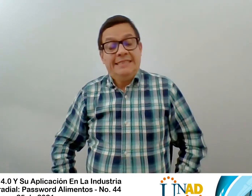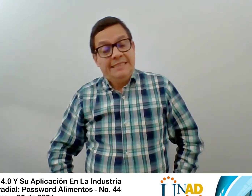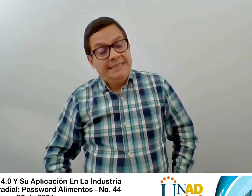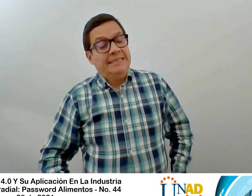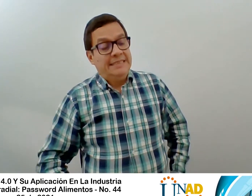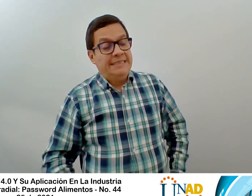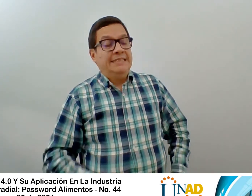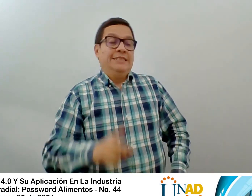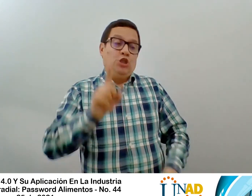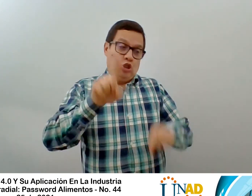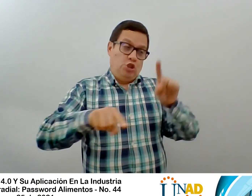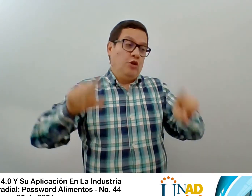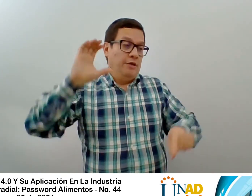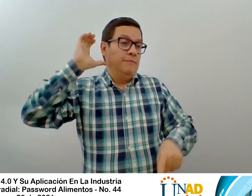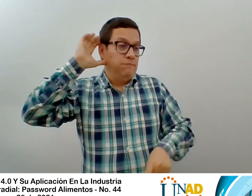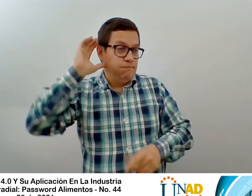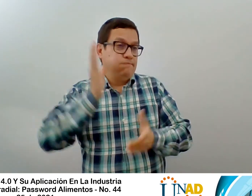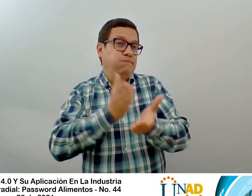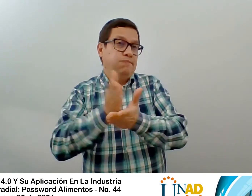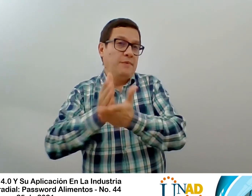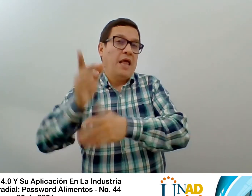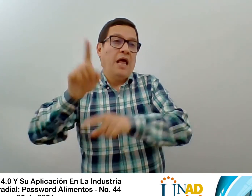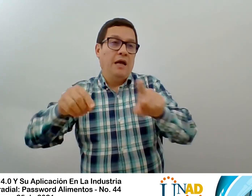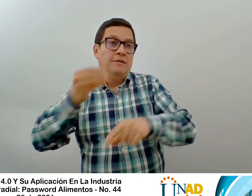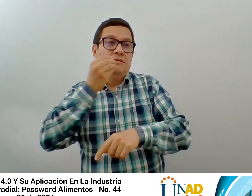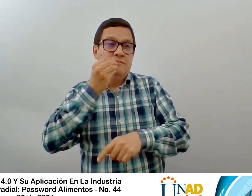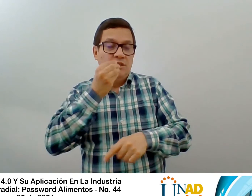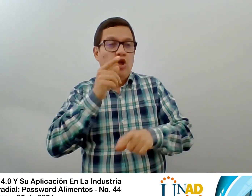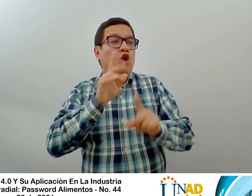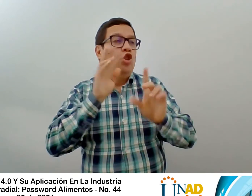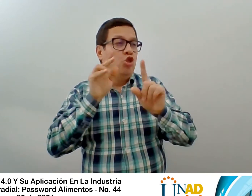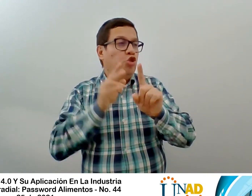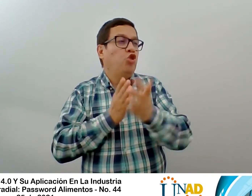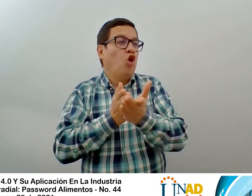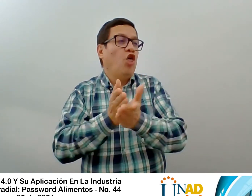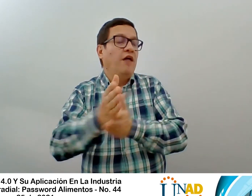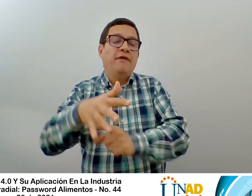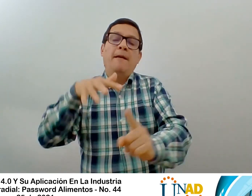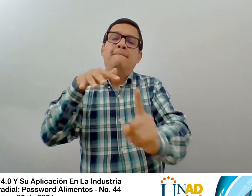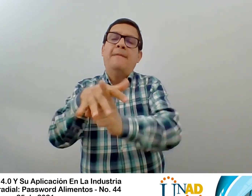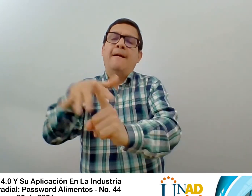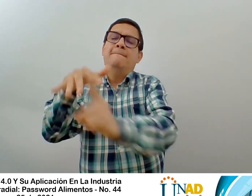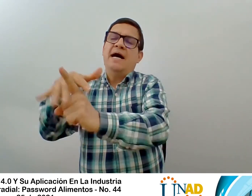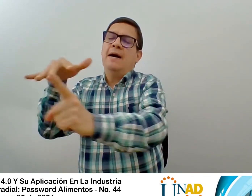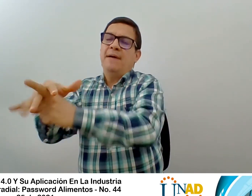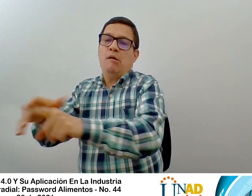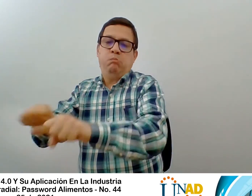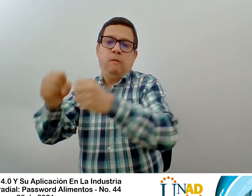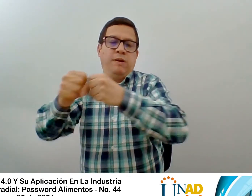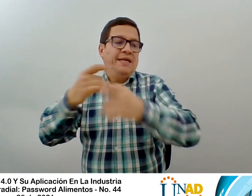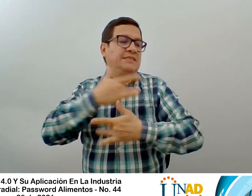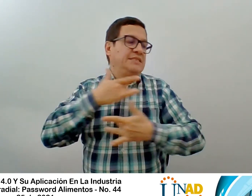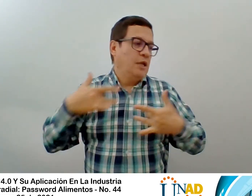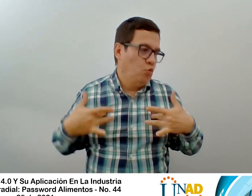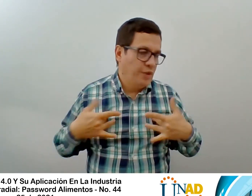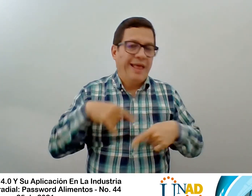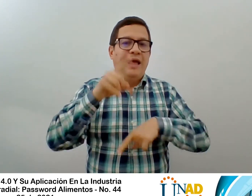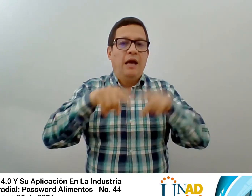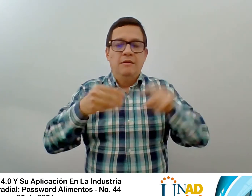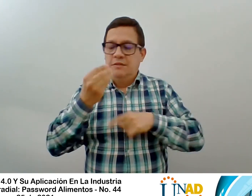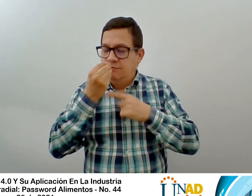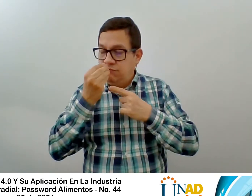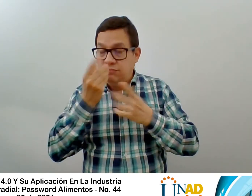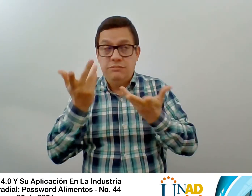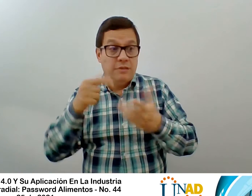logra, una erradicación completa de enfermedades generadas por el consumo de ciertos alimentos o en ciertas condiciones, y esto es a